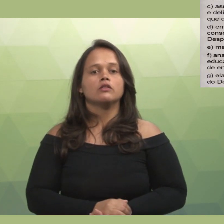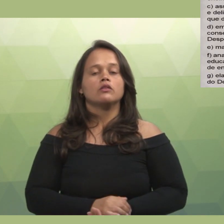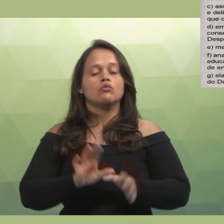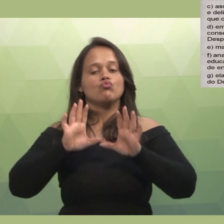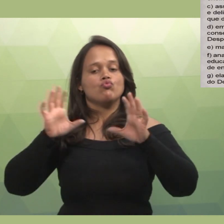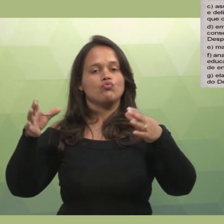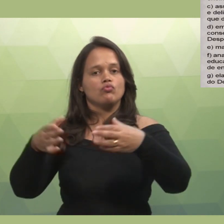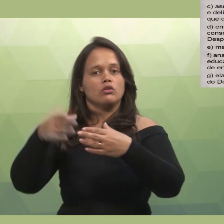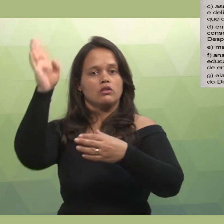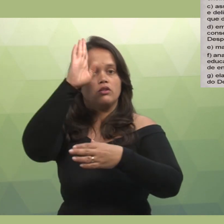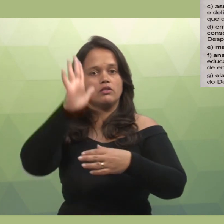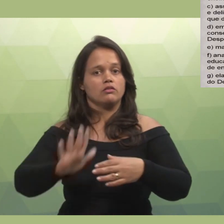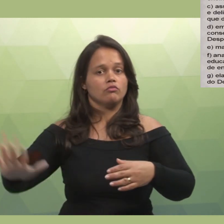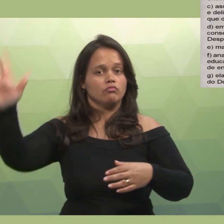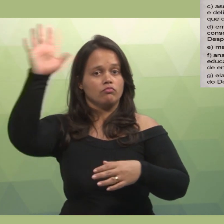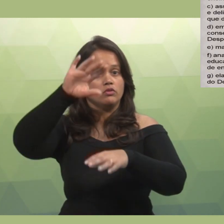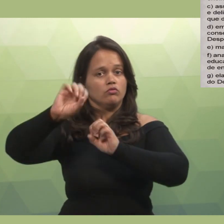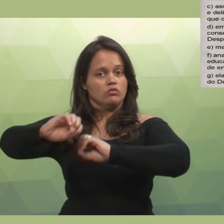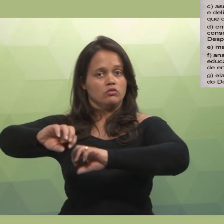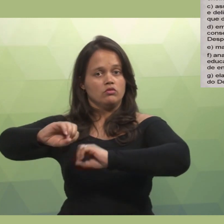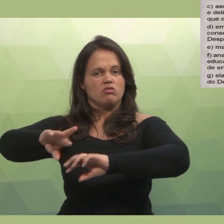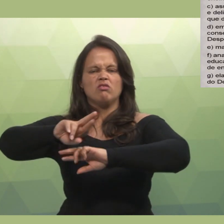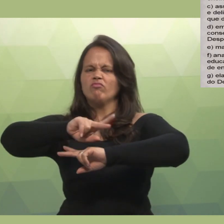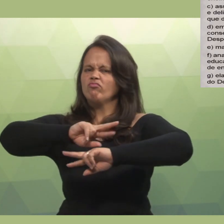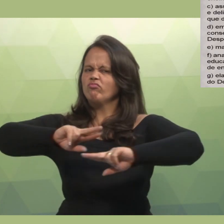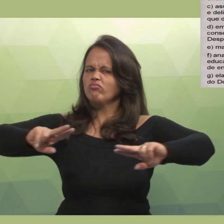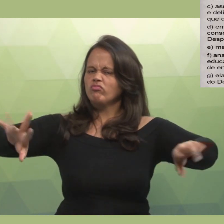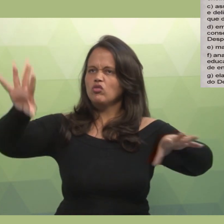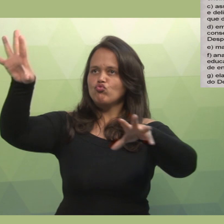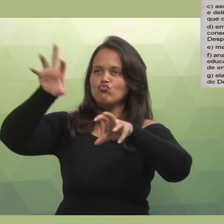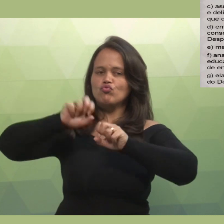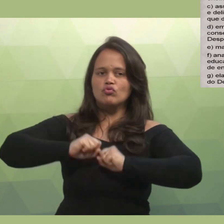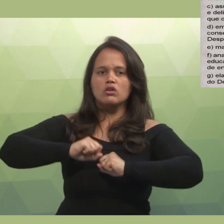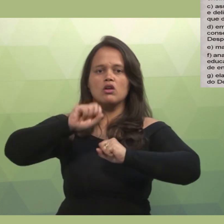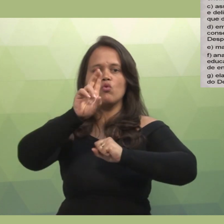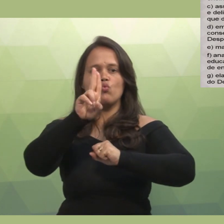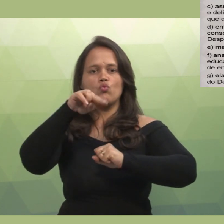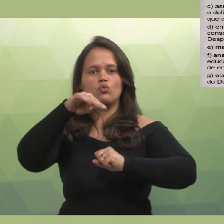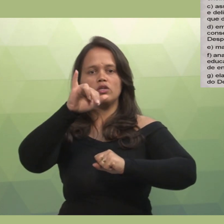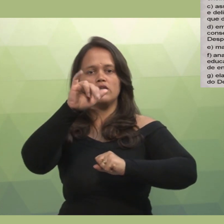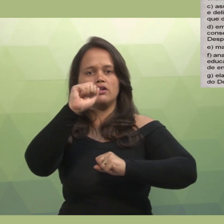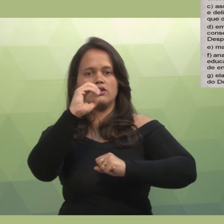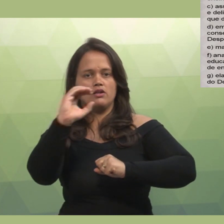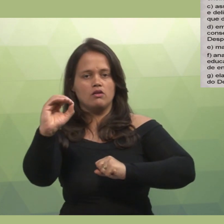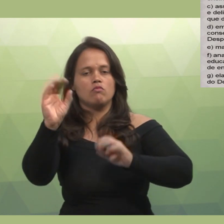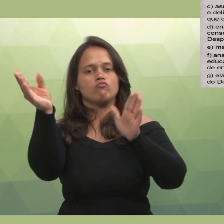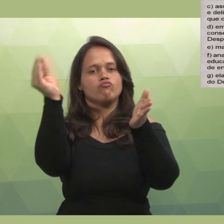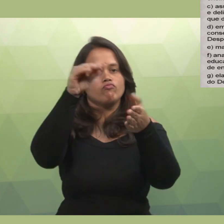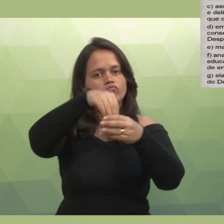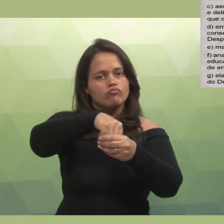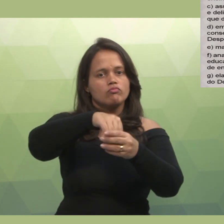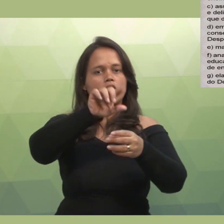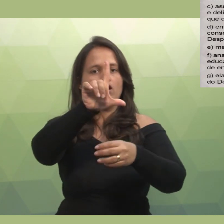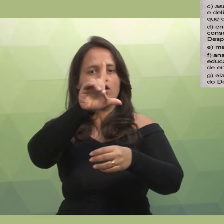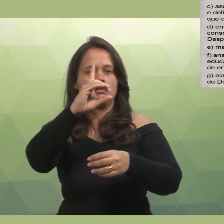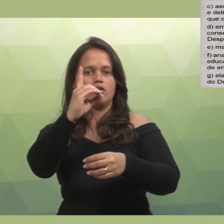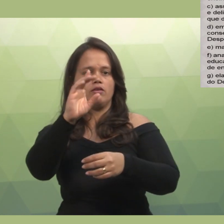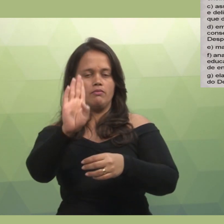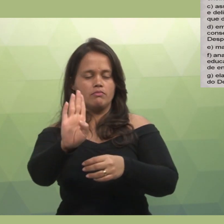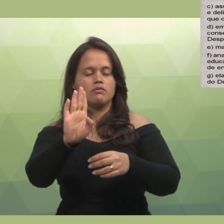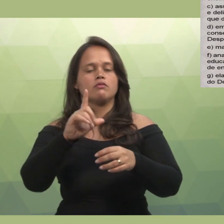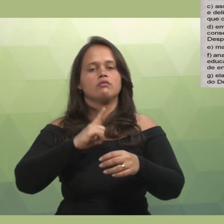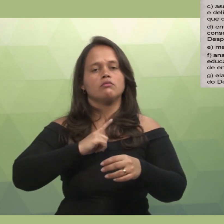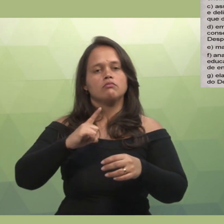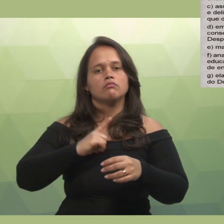Educação exerce muitas das atribuições da União que constam na LDB. As atribuições do Conselho constam